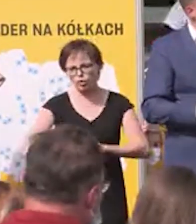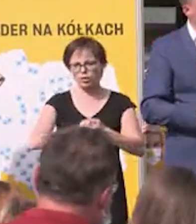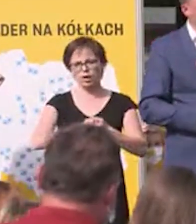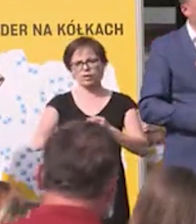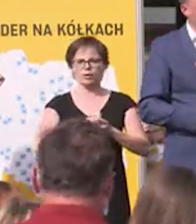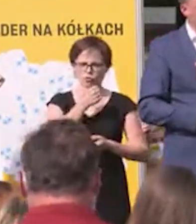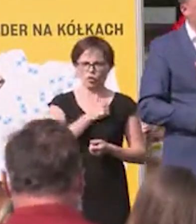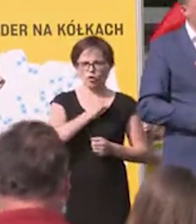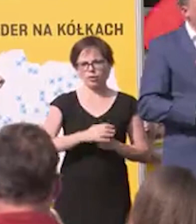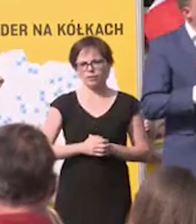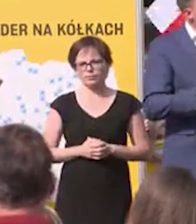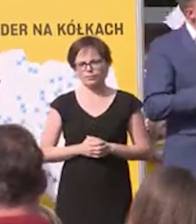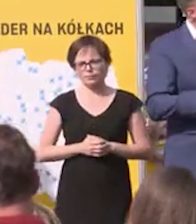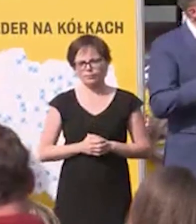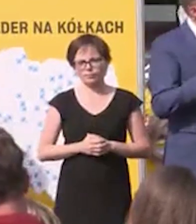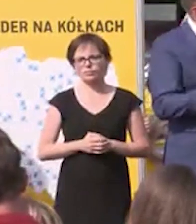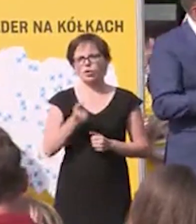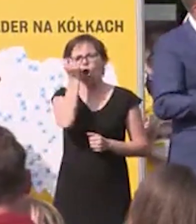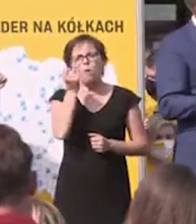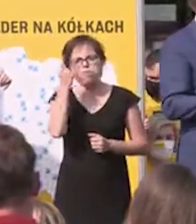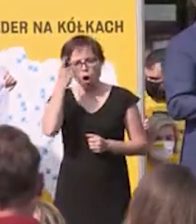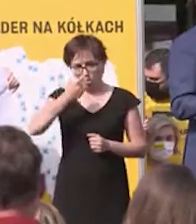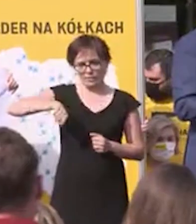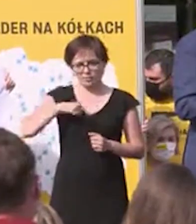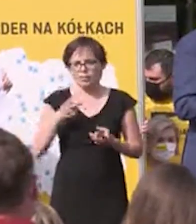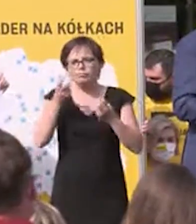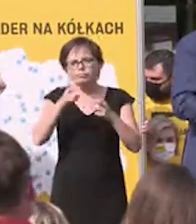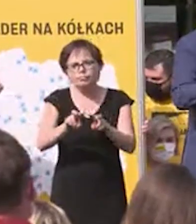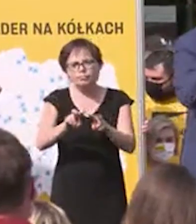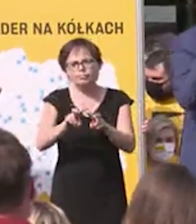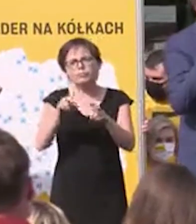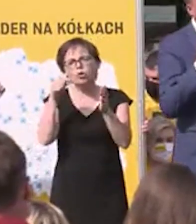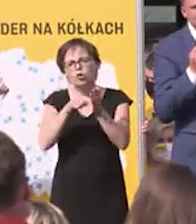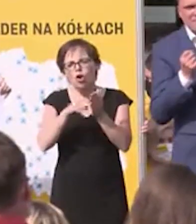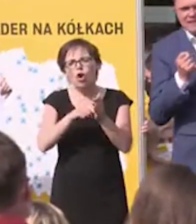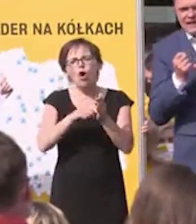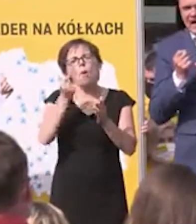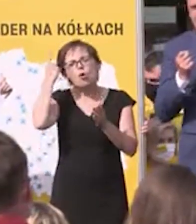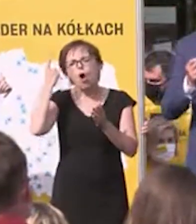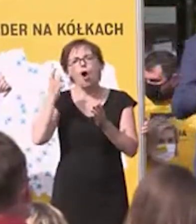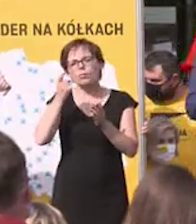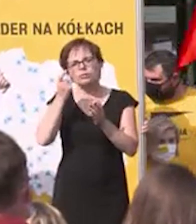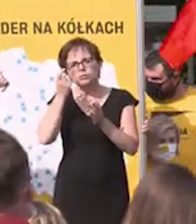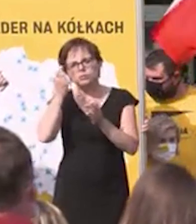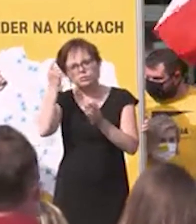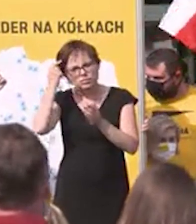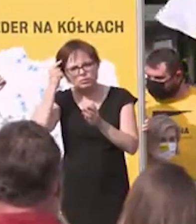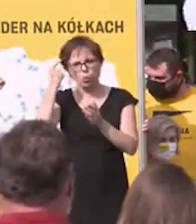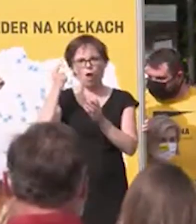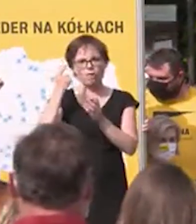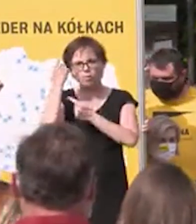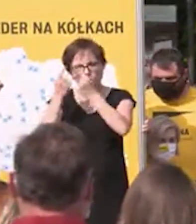i zielonej. Pomysł, który stworzyliśmy, jest wypracowany sercem, a pomyślany